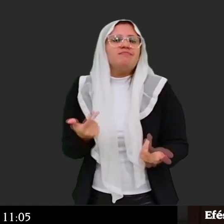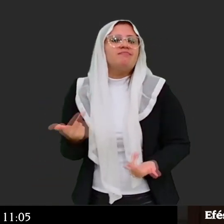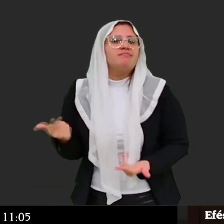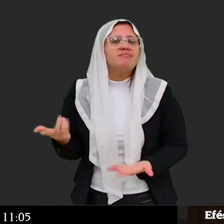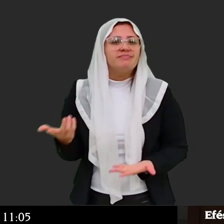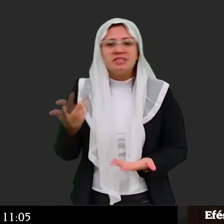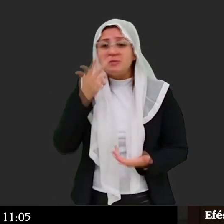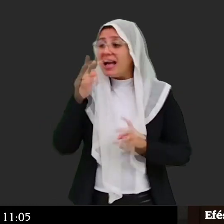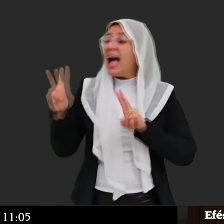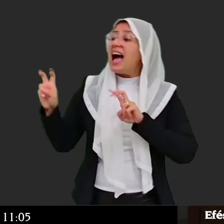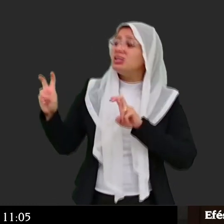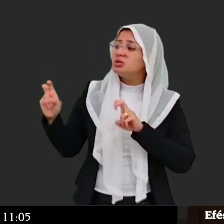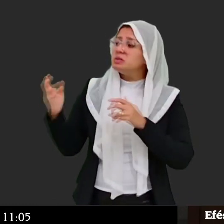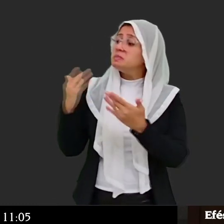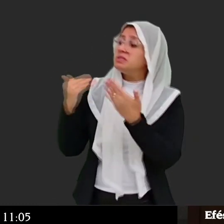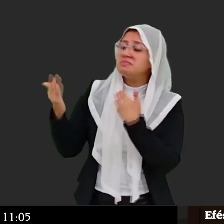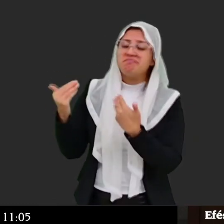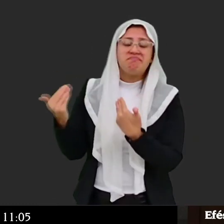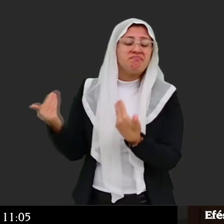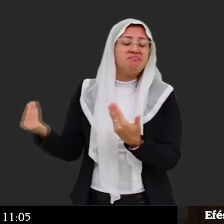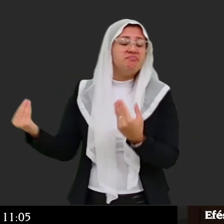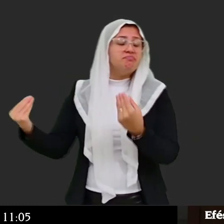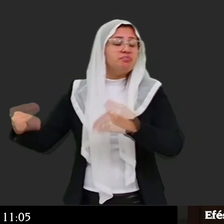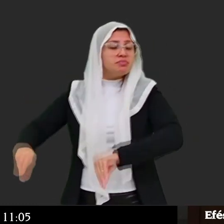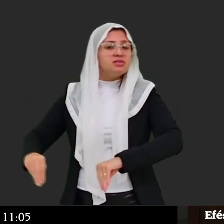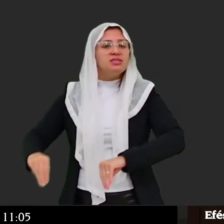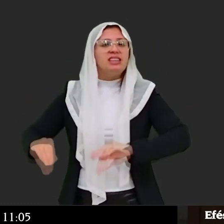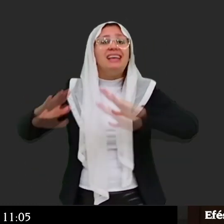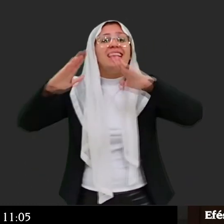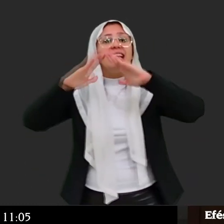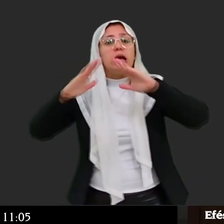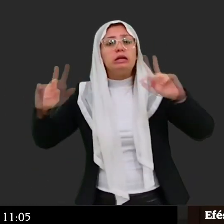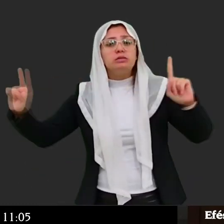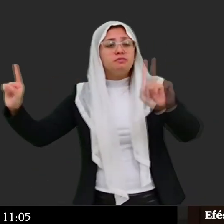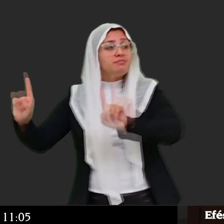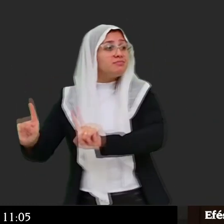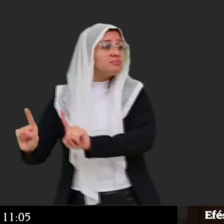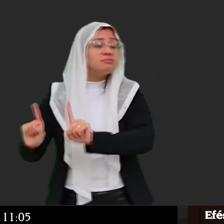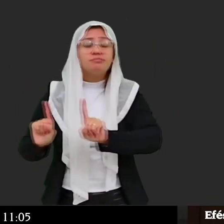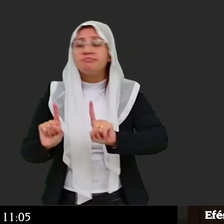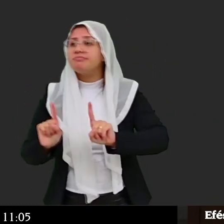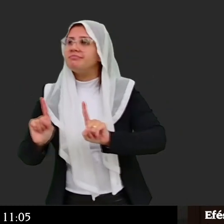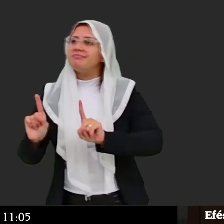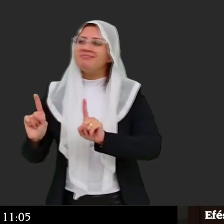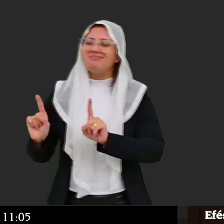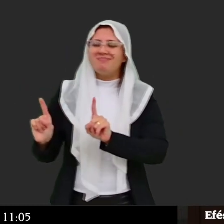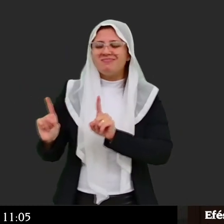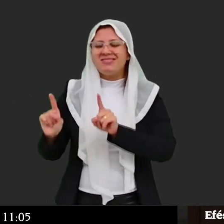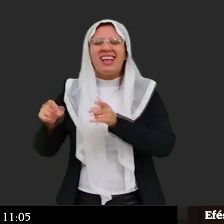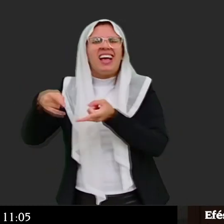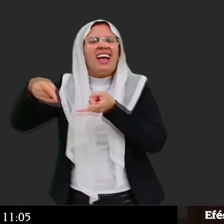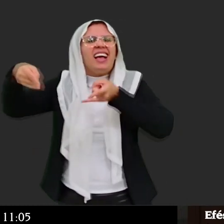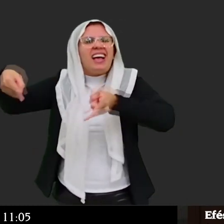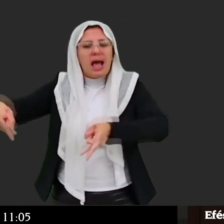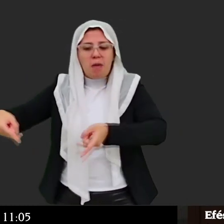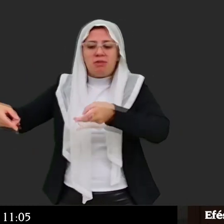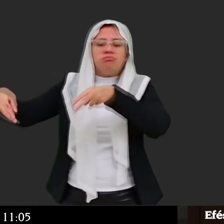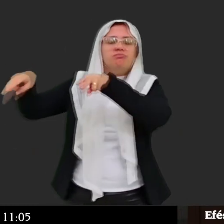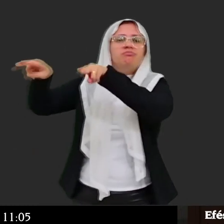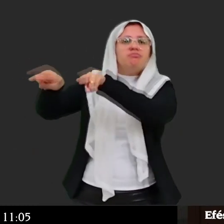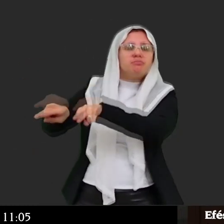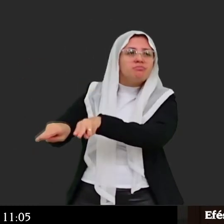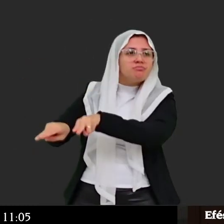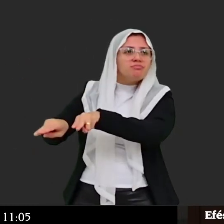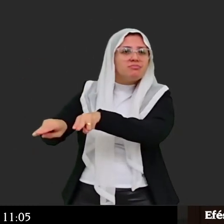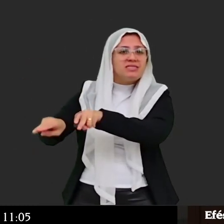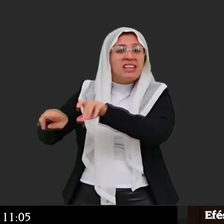não existe mais conversa, estão dentro do mesmo lar, debaixo do mesmo teto, dormem na mesma cama, assentam-se à